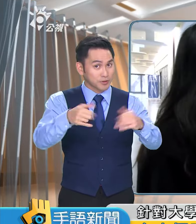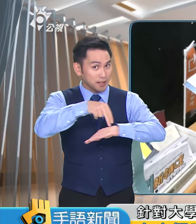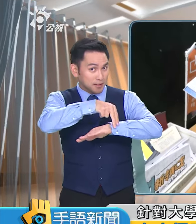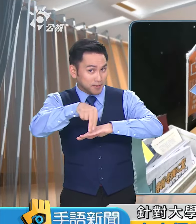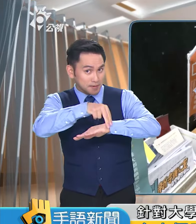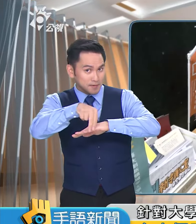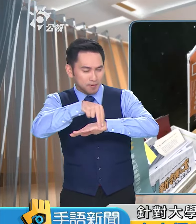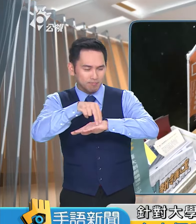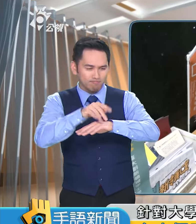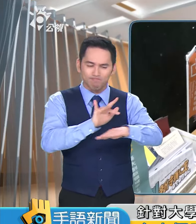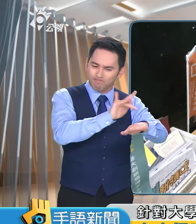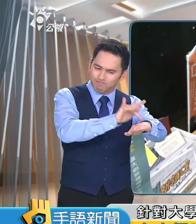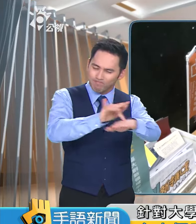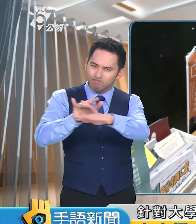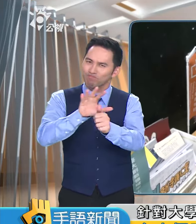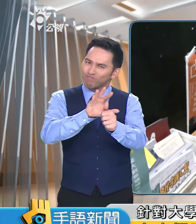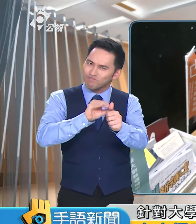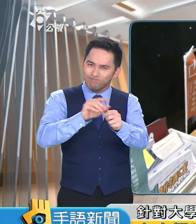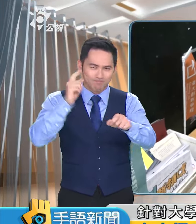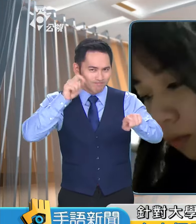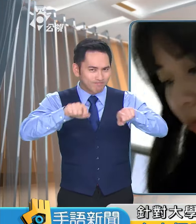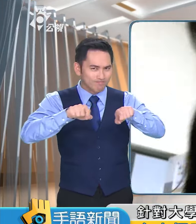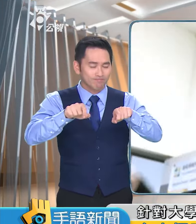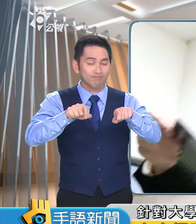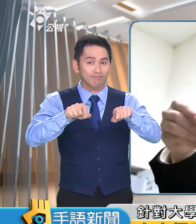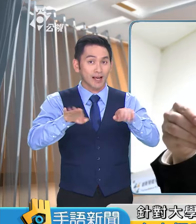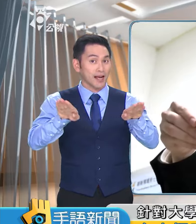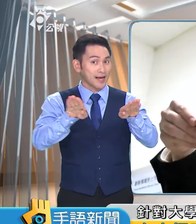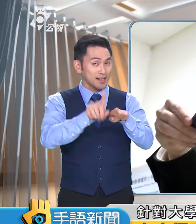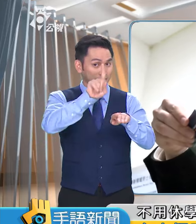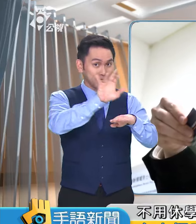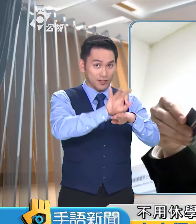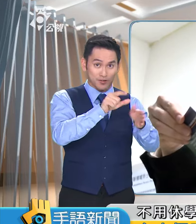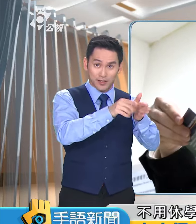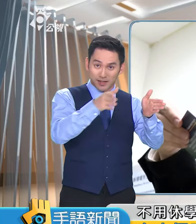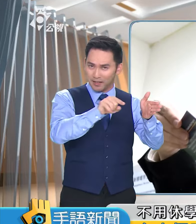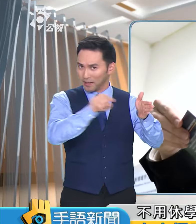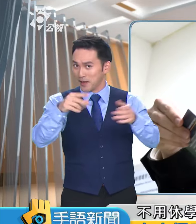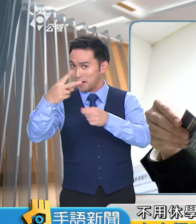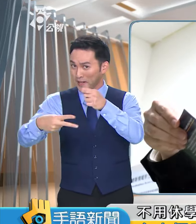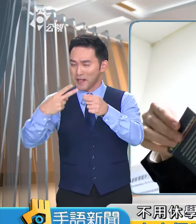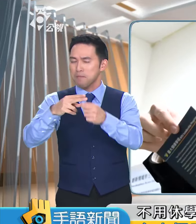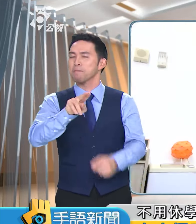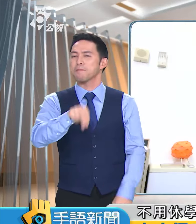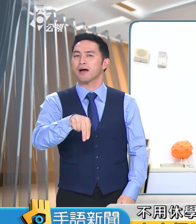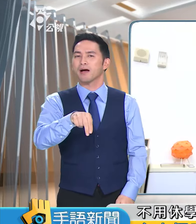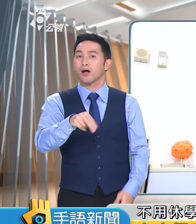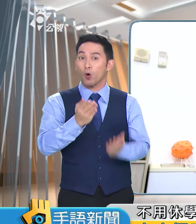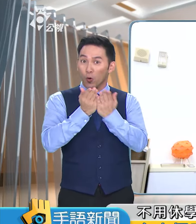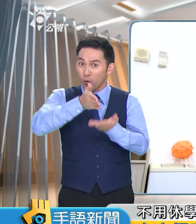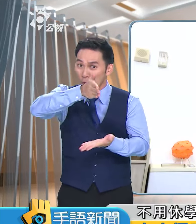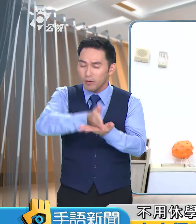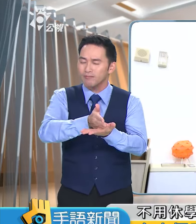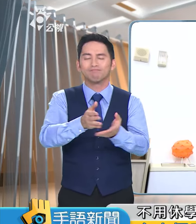校生推动探索学习计划，不用休学，可以申请1到4学期去探